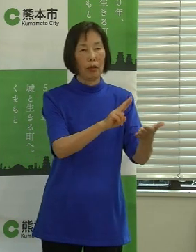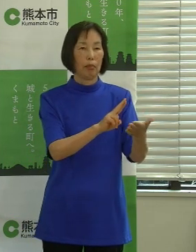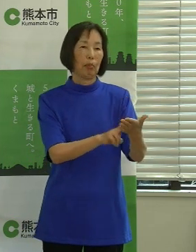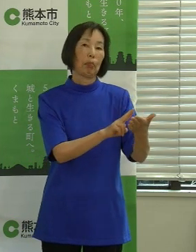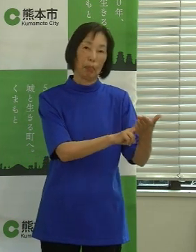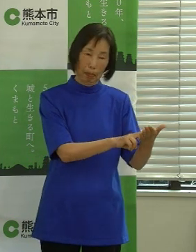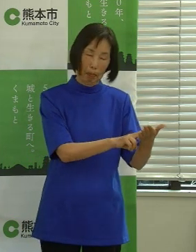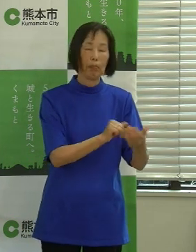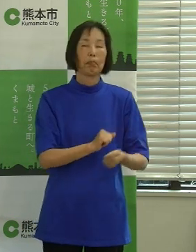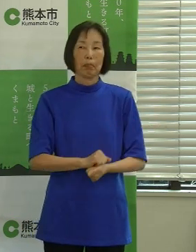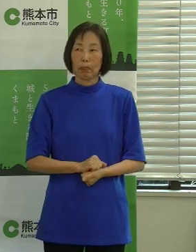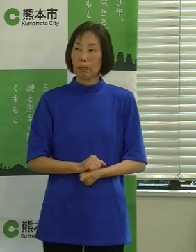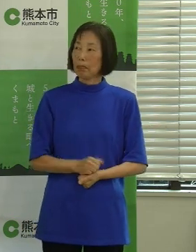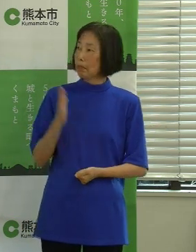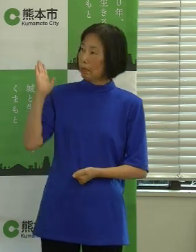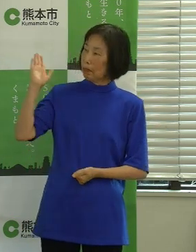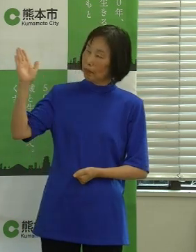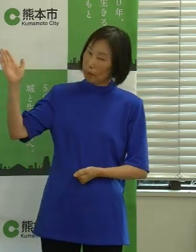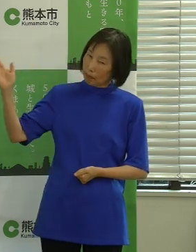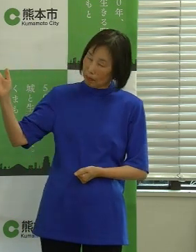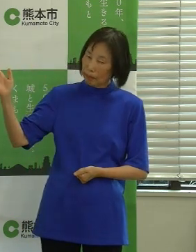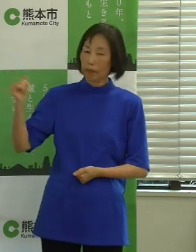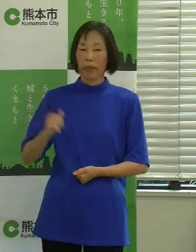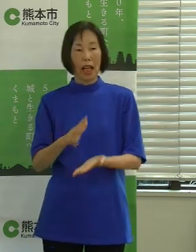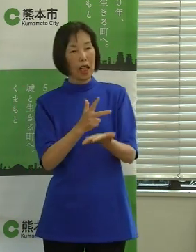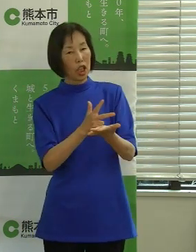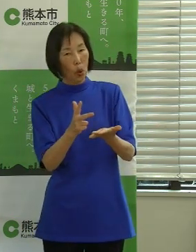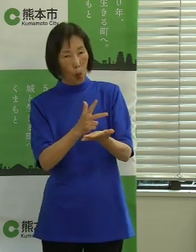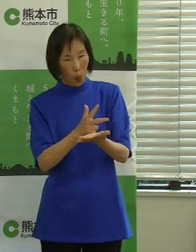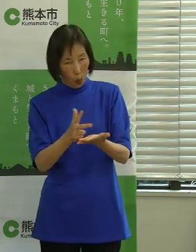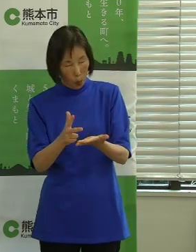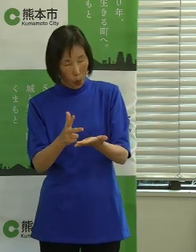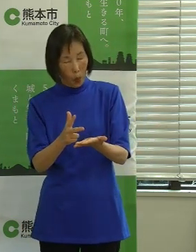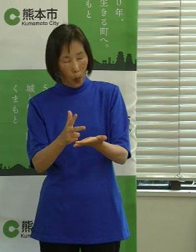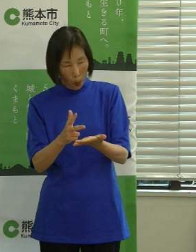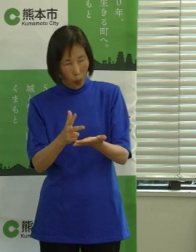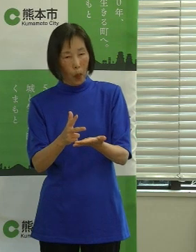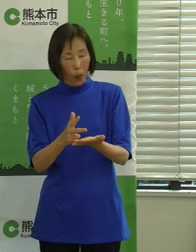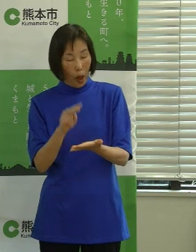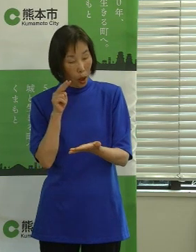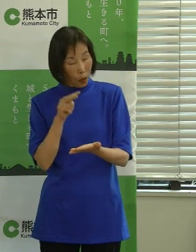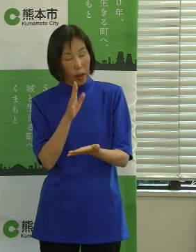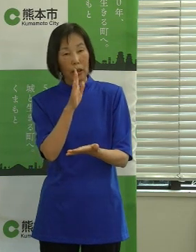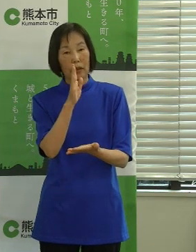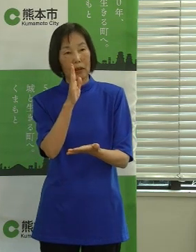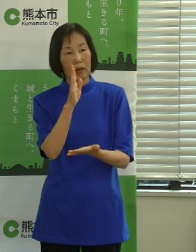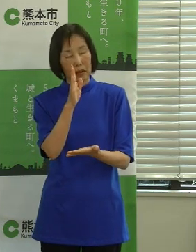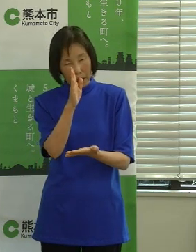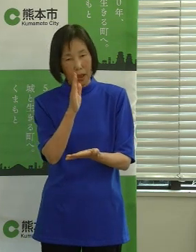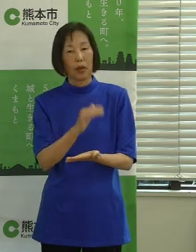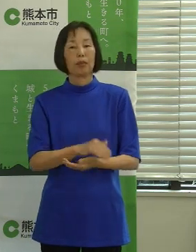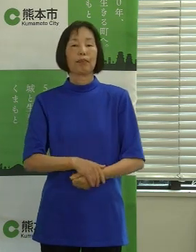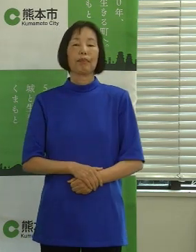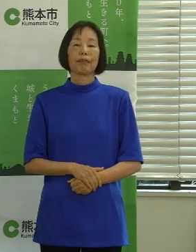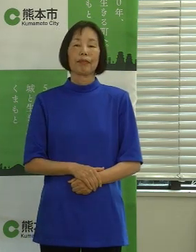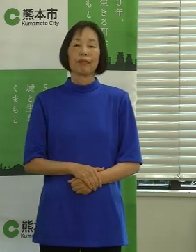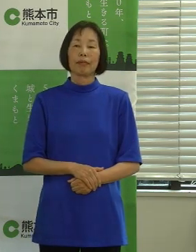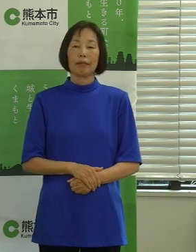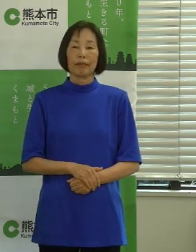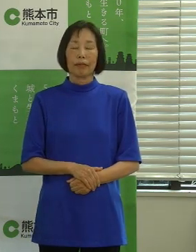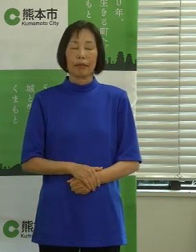いたしました。モニターをとそれからお手元の資料をご覧いただければというふうに思います